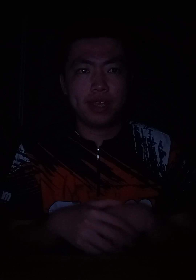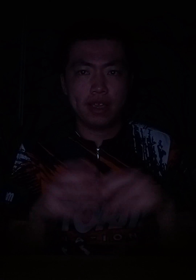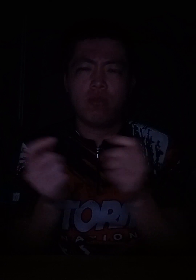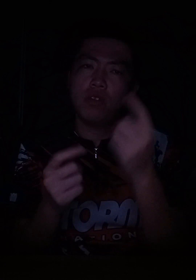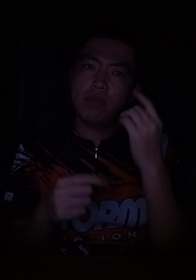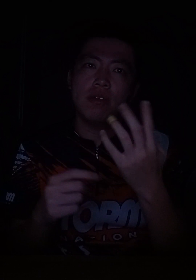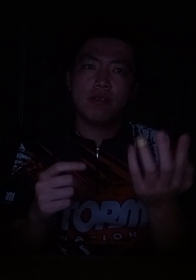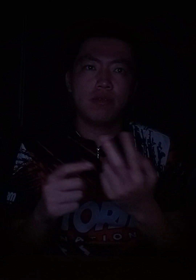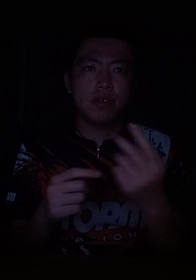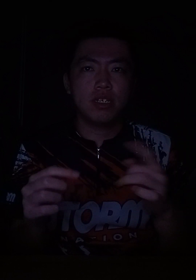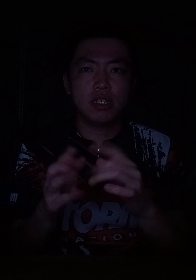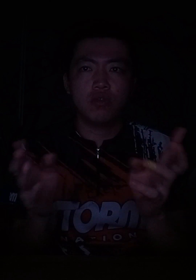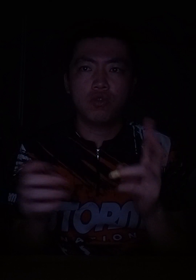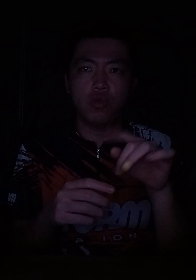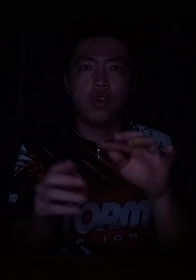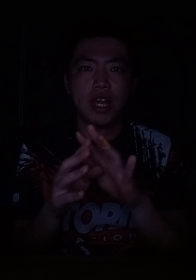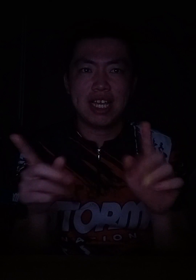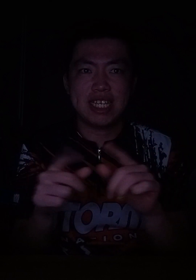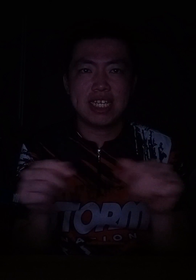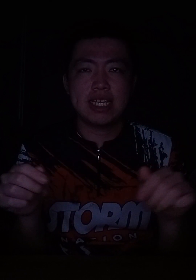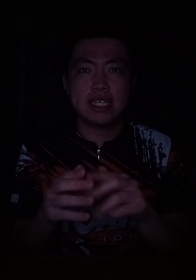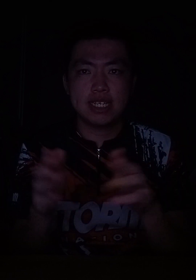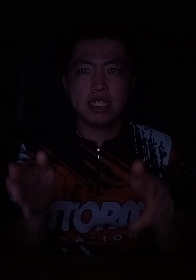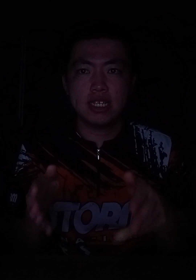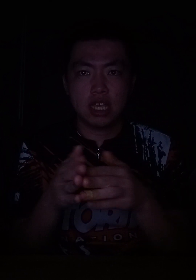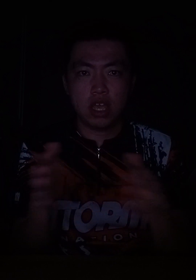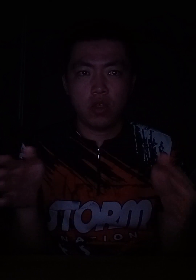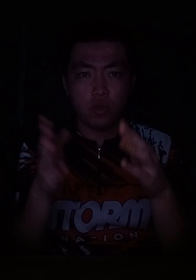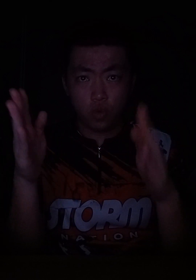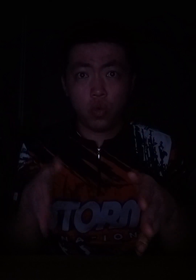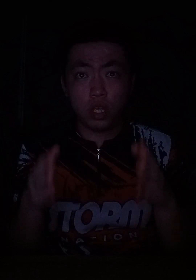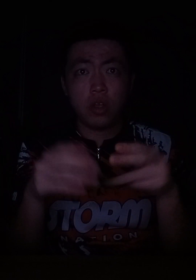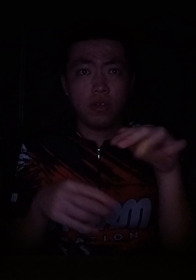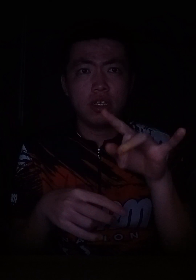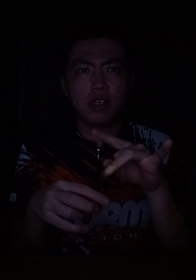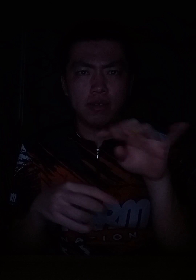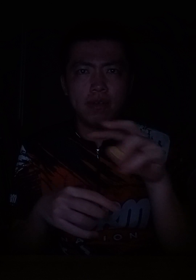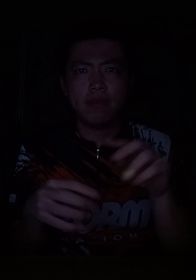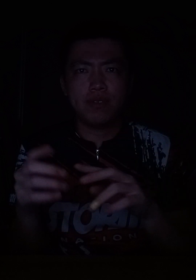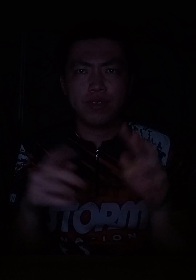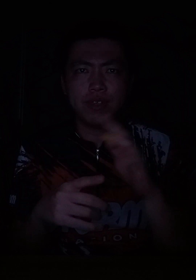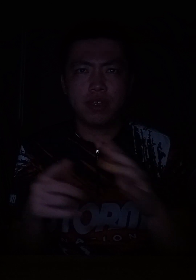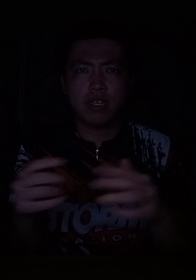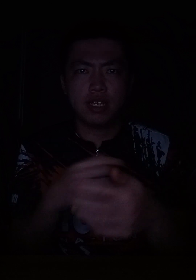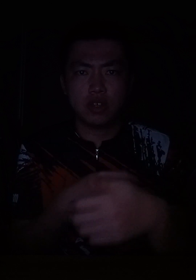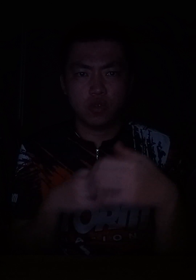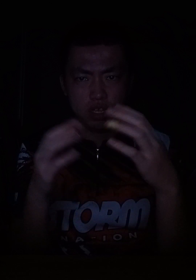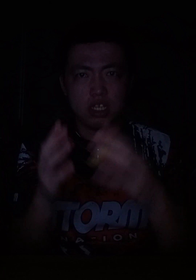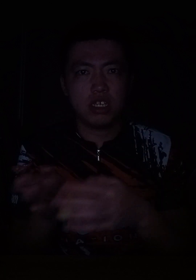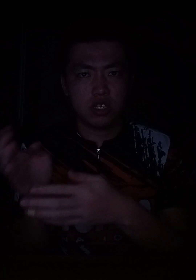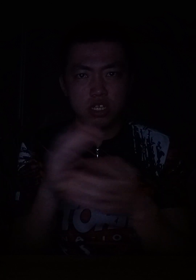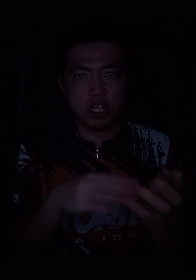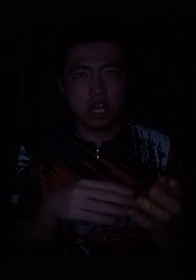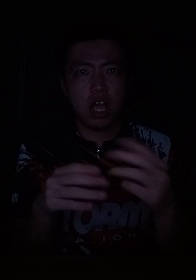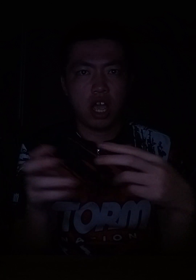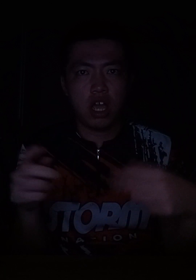5시 반쯤 서울 구로역과 가산 디지털 단지역 사이 철로에서 승객 125명을 태운 경부선 KTX 열차가 선로에